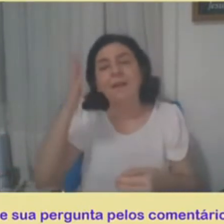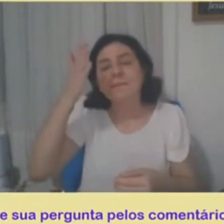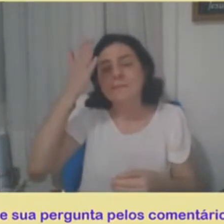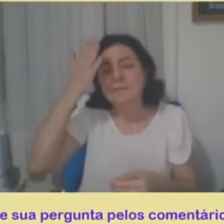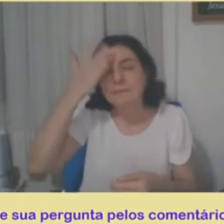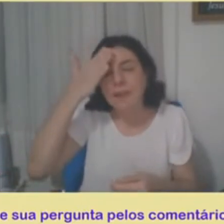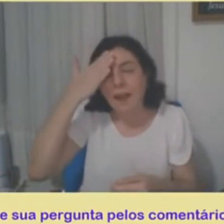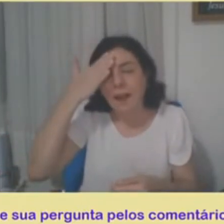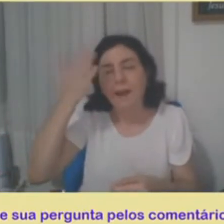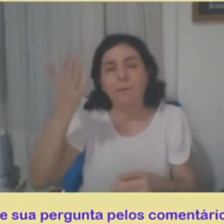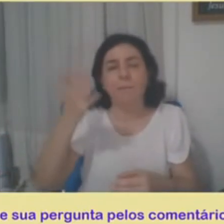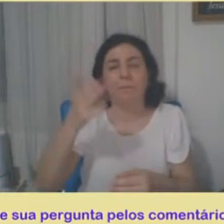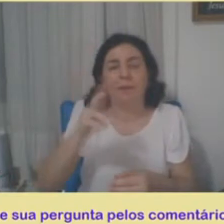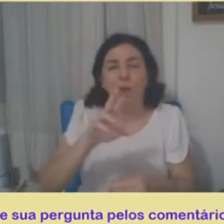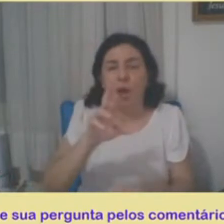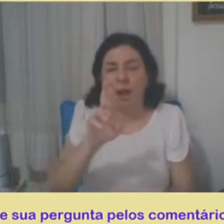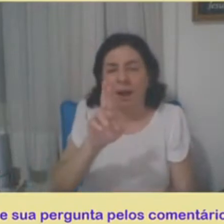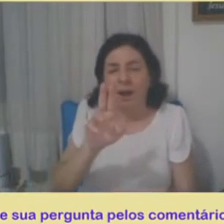Ok?